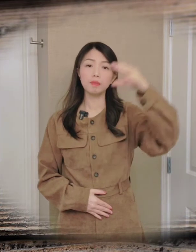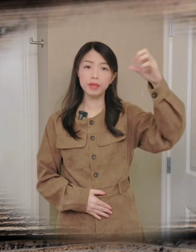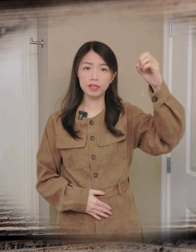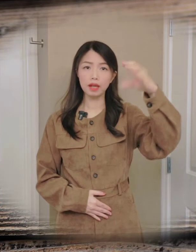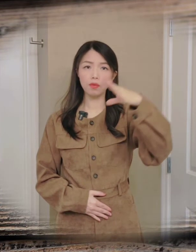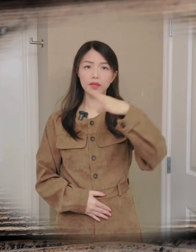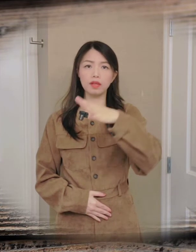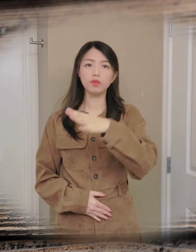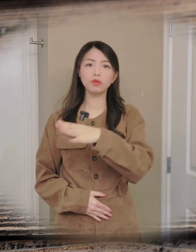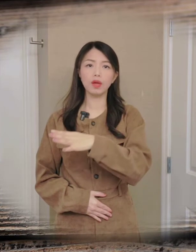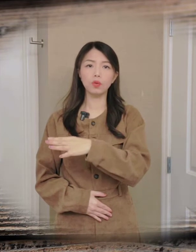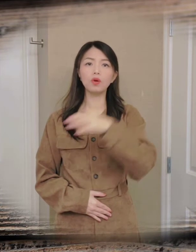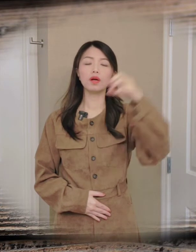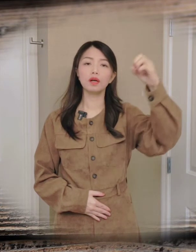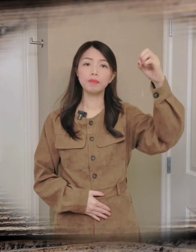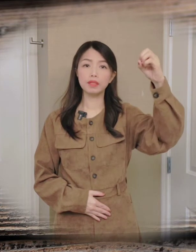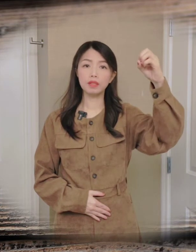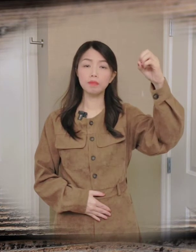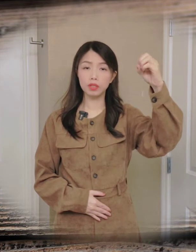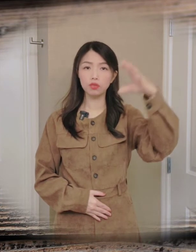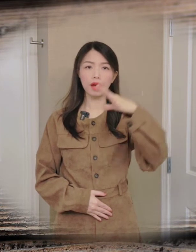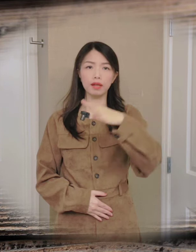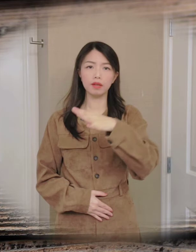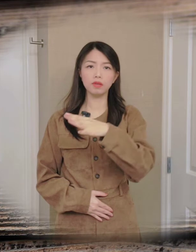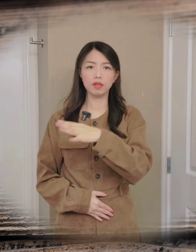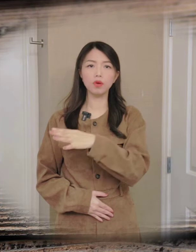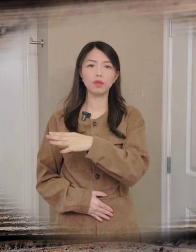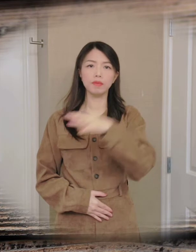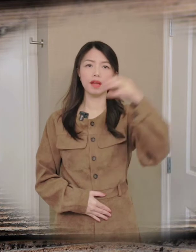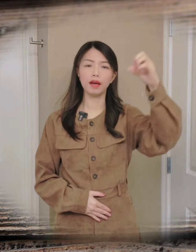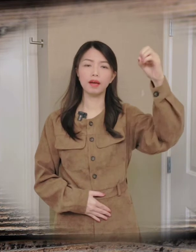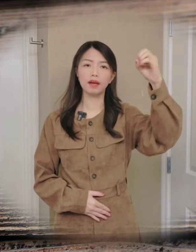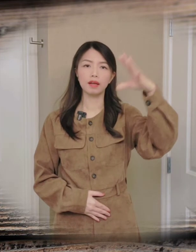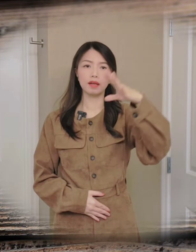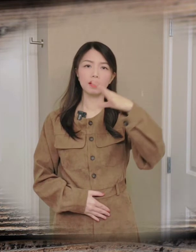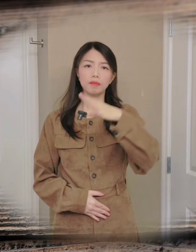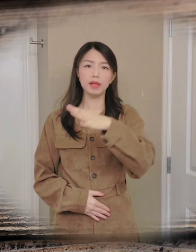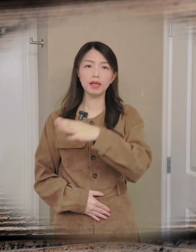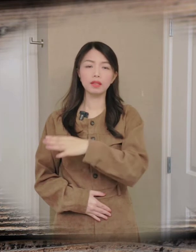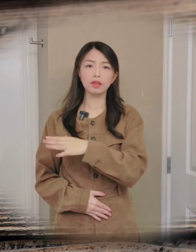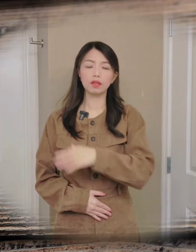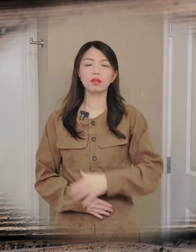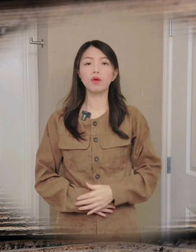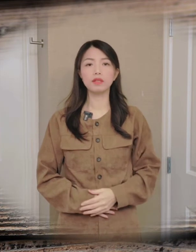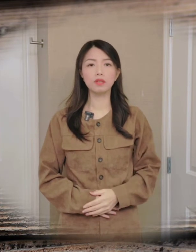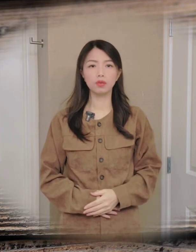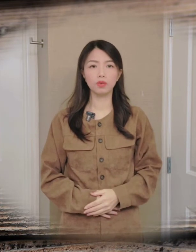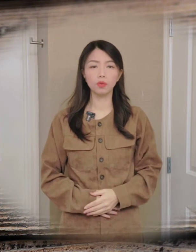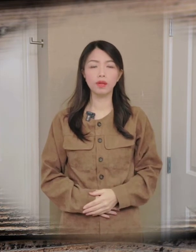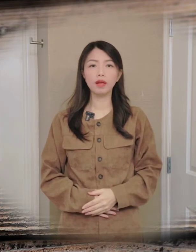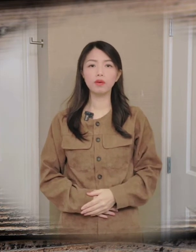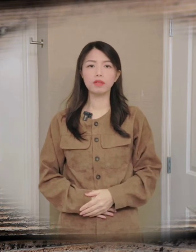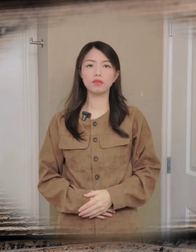내려주시면 빛이라고 한 뜻의 수어도 되고 빛을 비추다 이런 뜻의 수어도 됩니다. 빛, 되신